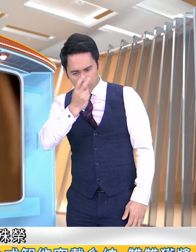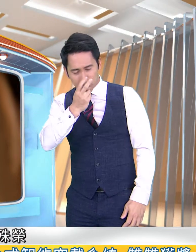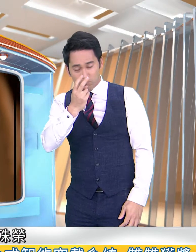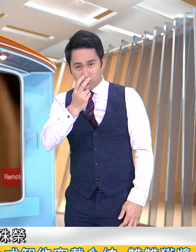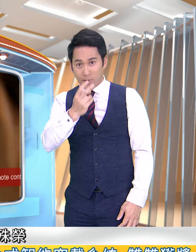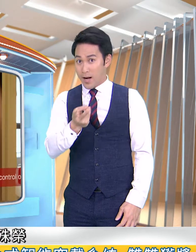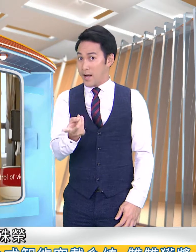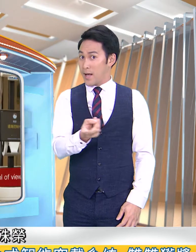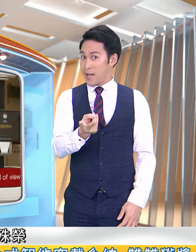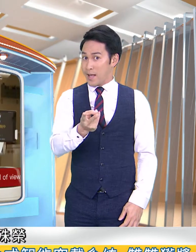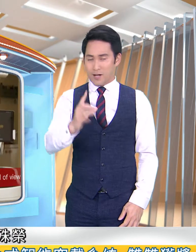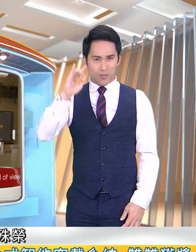荣。